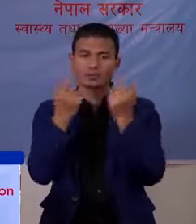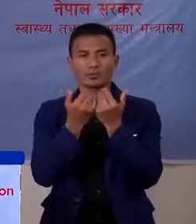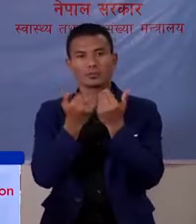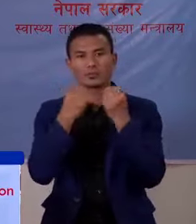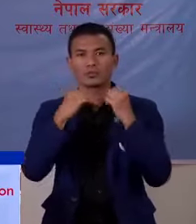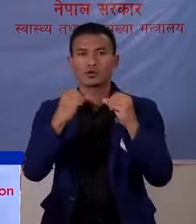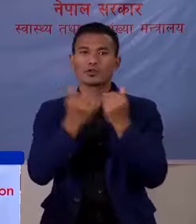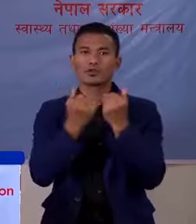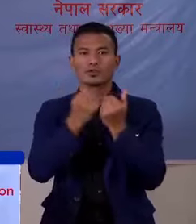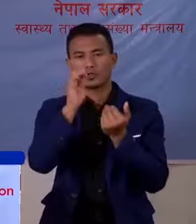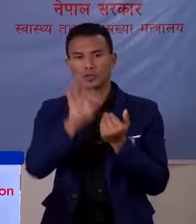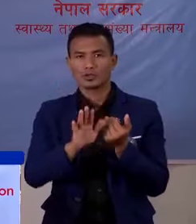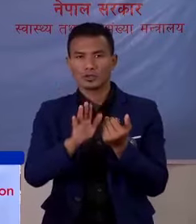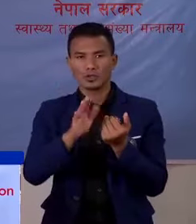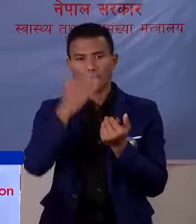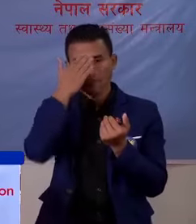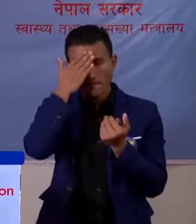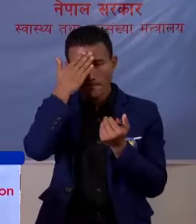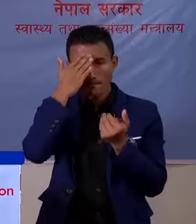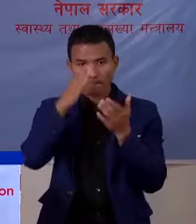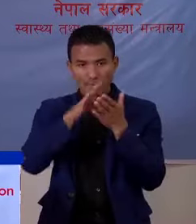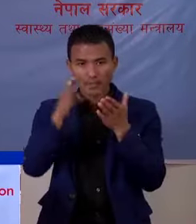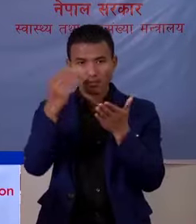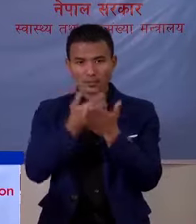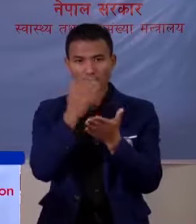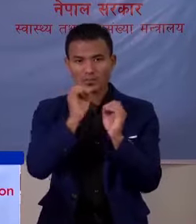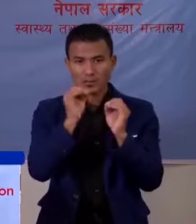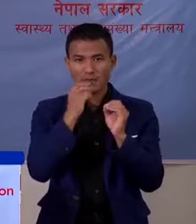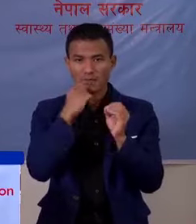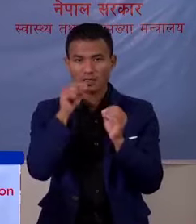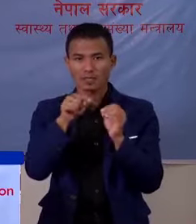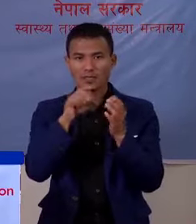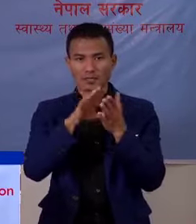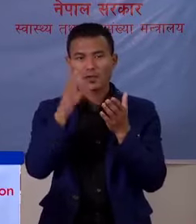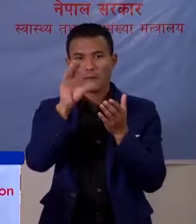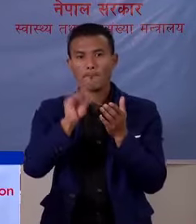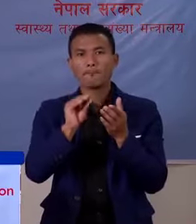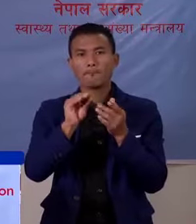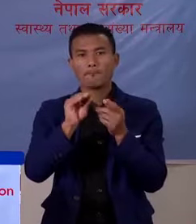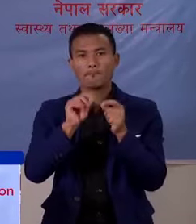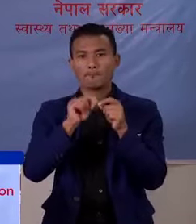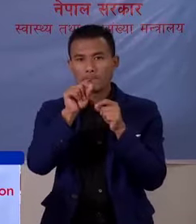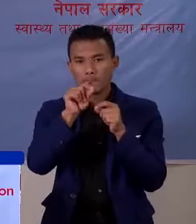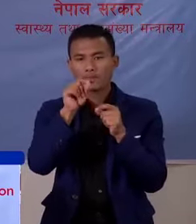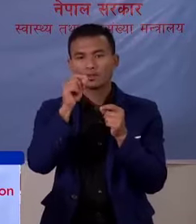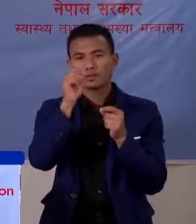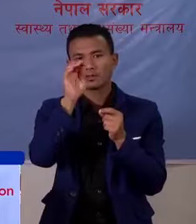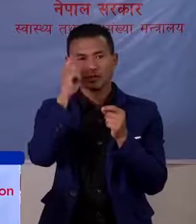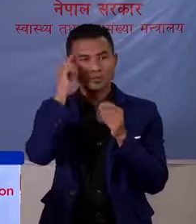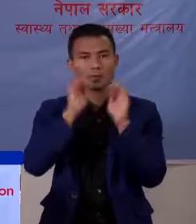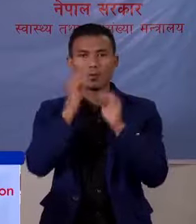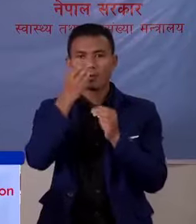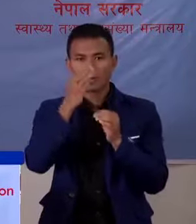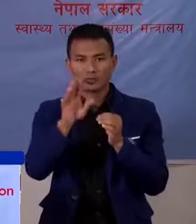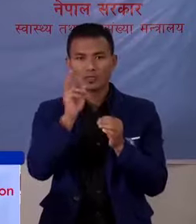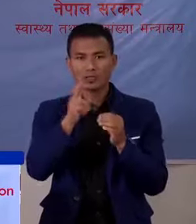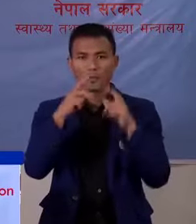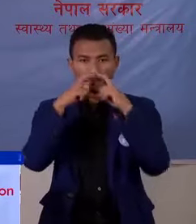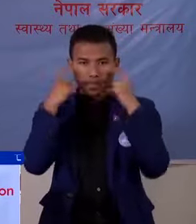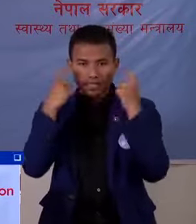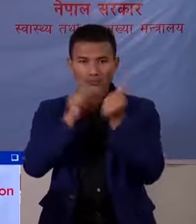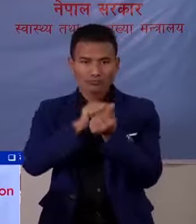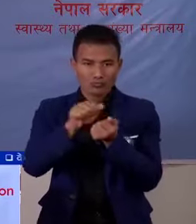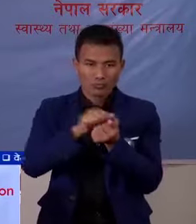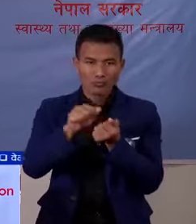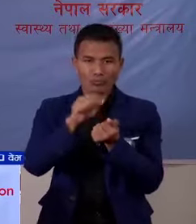सकिन्छ। संक्रमणबाट नबचाए पनि संक्रमणको गति भने कम गर्ने सम्भावना रहन्छ। साथै यी मास्क